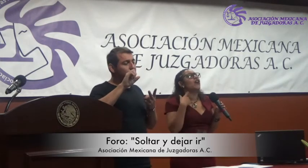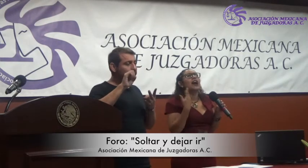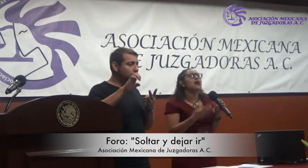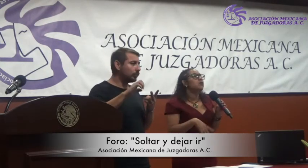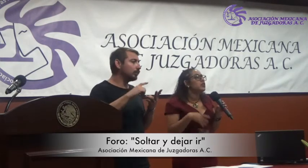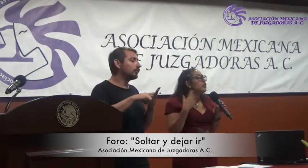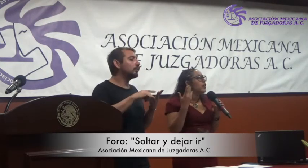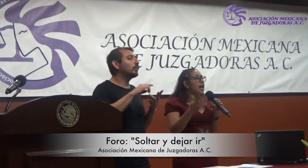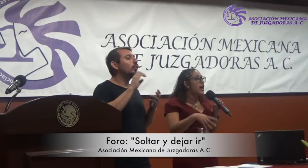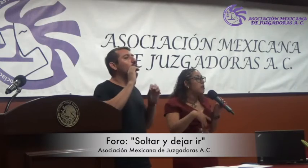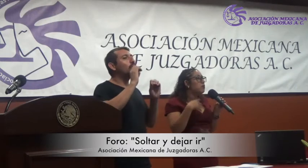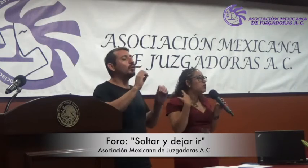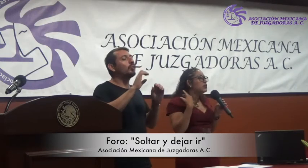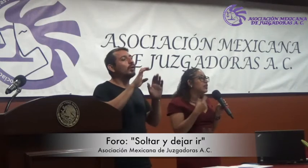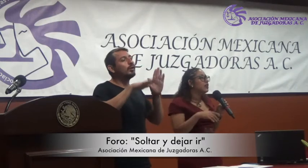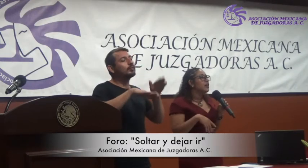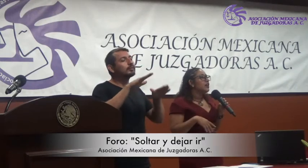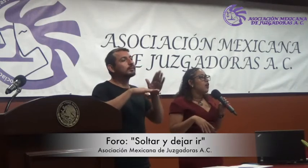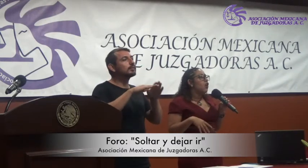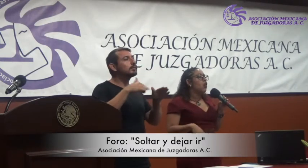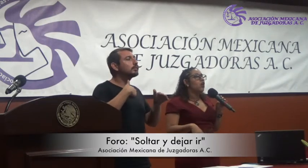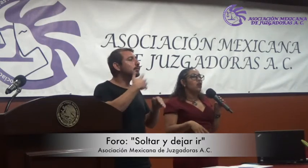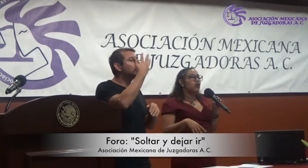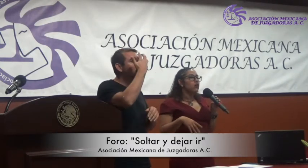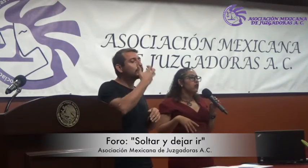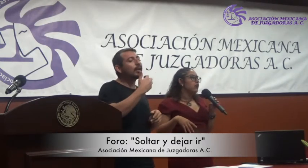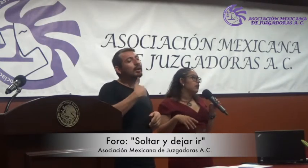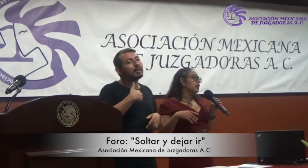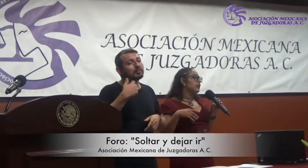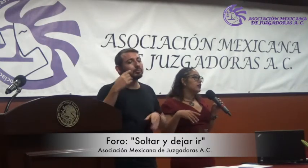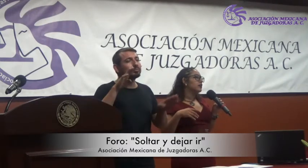nos desahogamos y lloramos y...